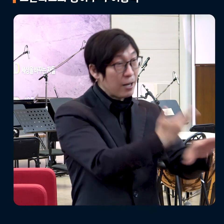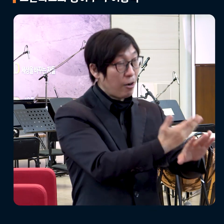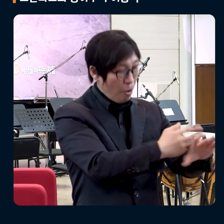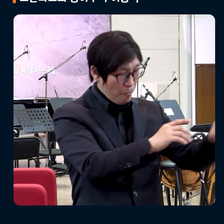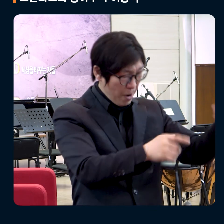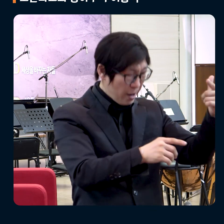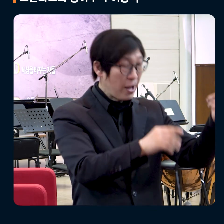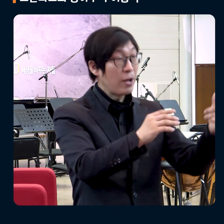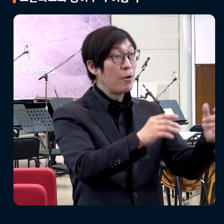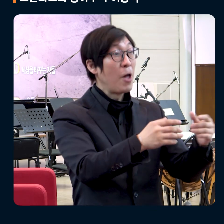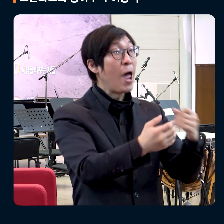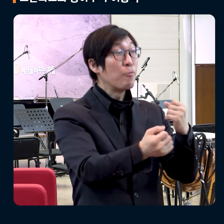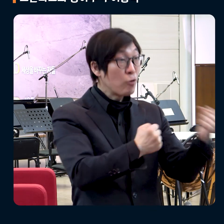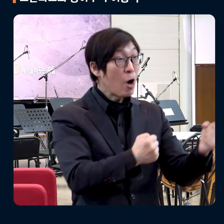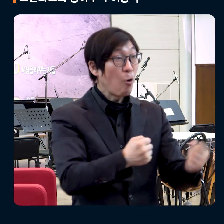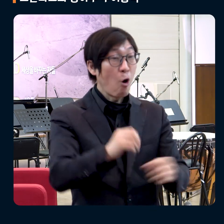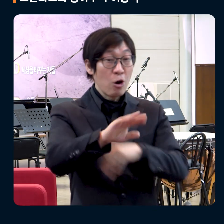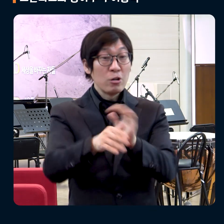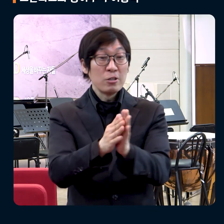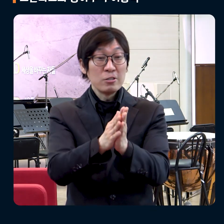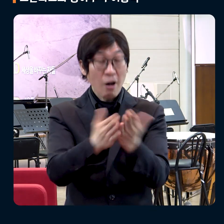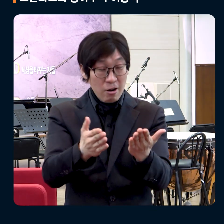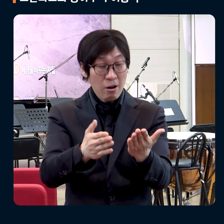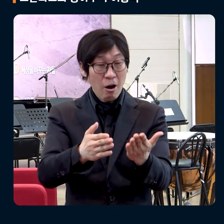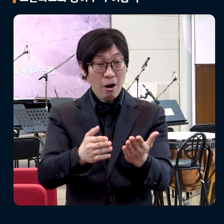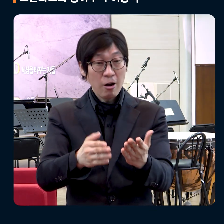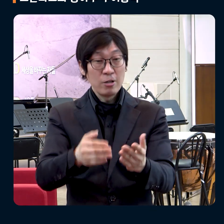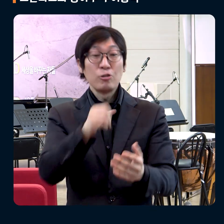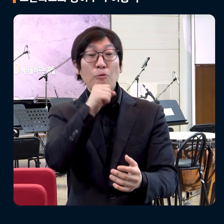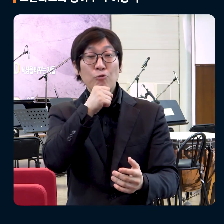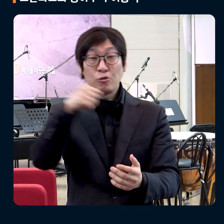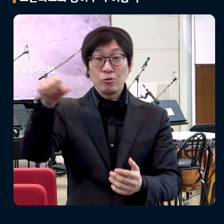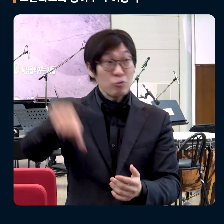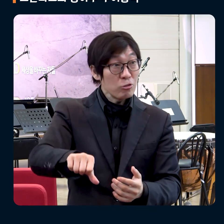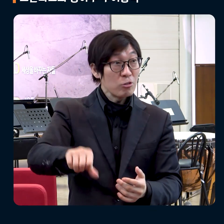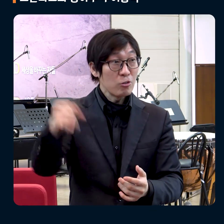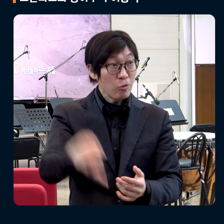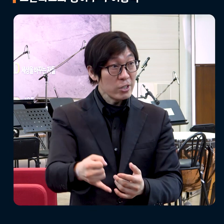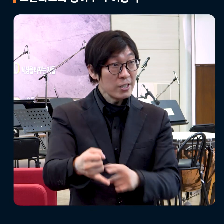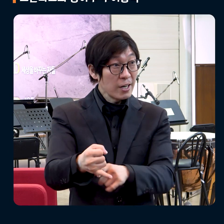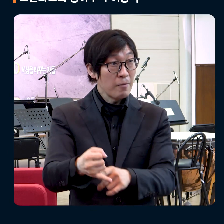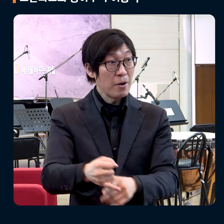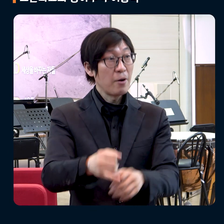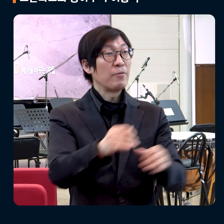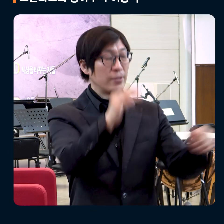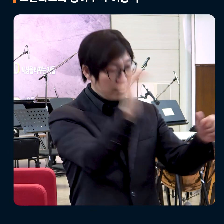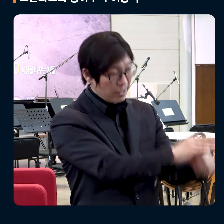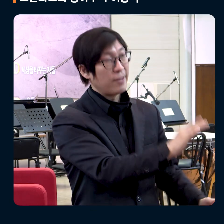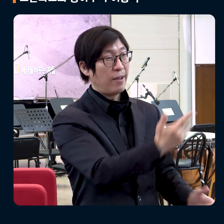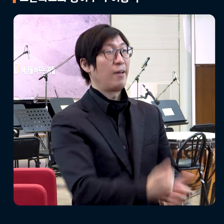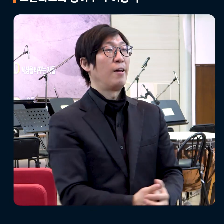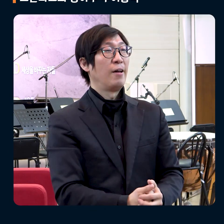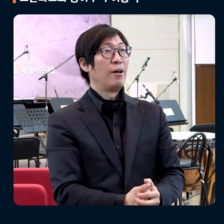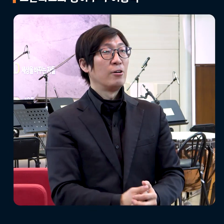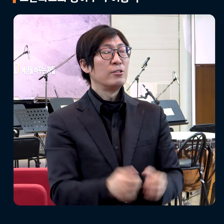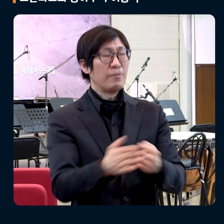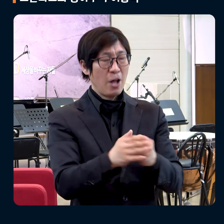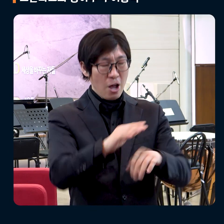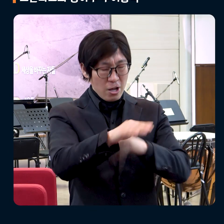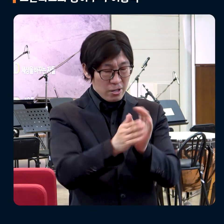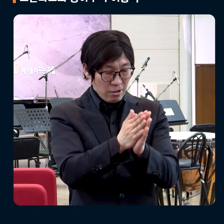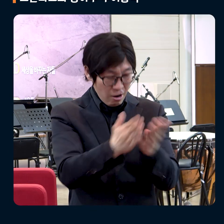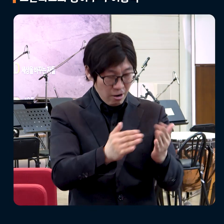성경이요, 어렵기도 유명했어요. 그래서 사람들이 철학, 영어도 공부 열심히 하지만 성경 때문에 벌벌벌